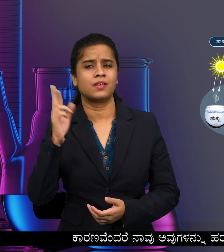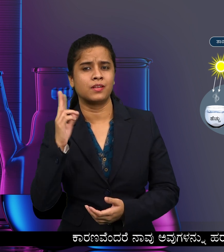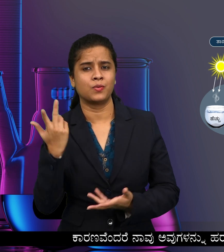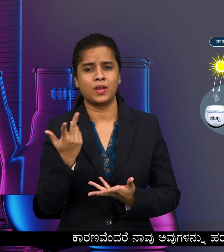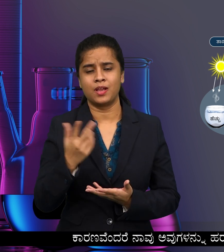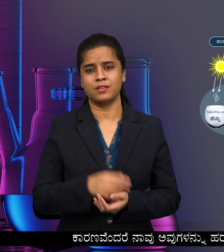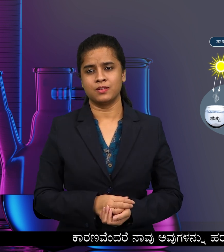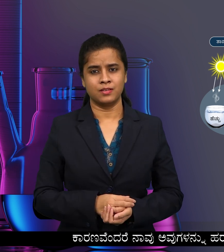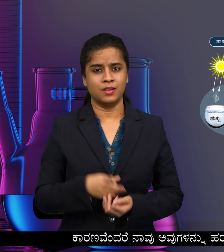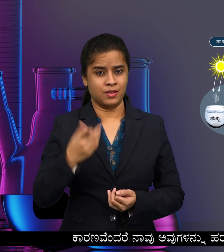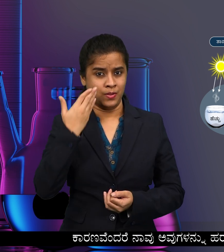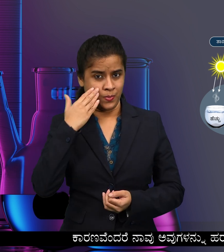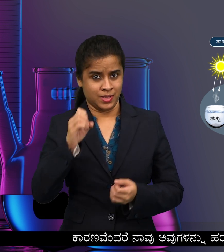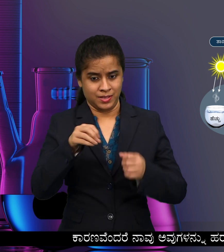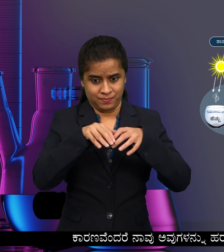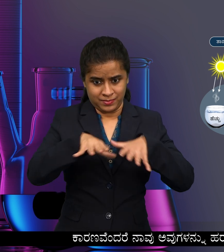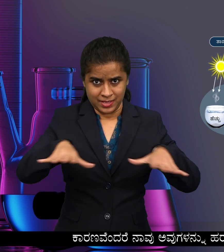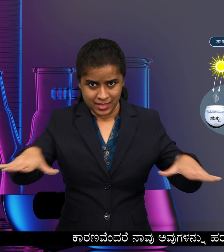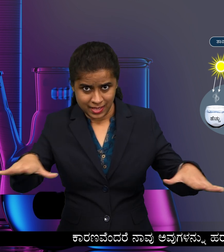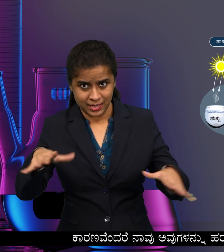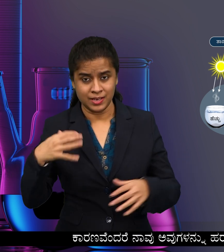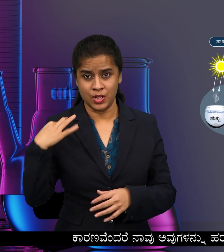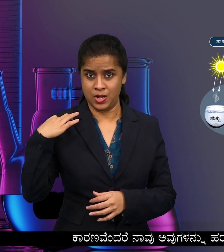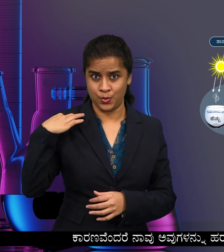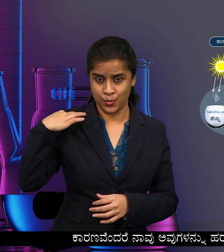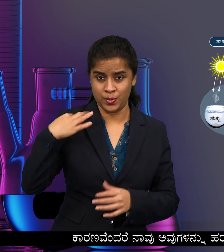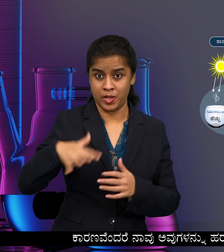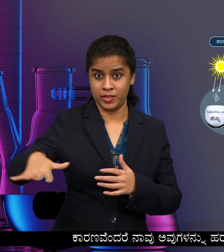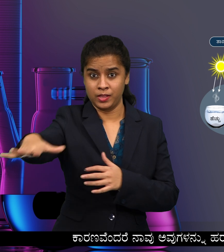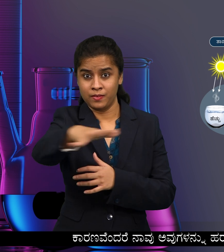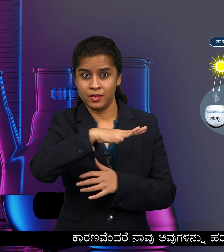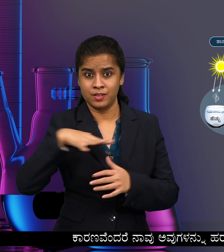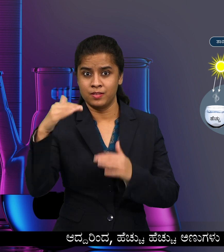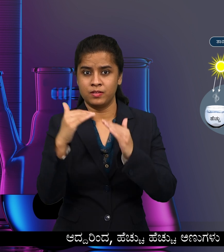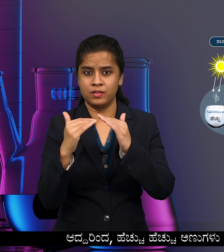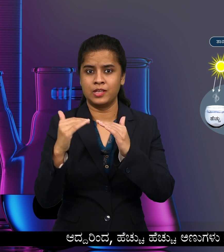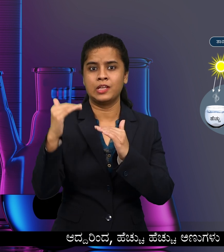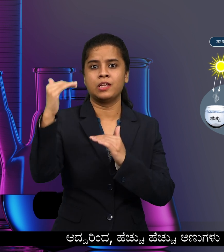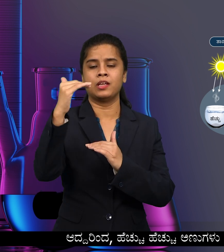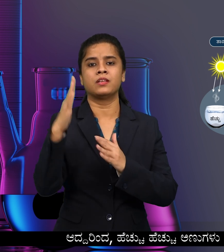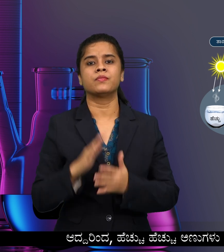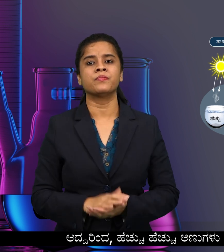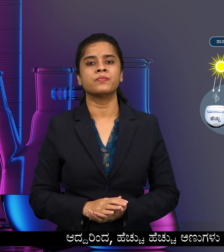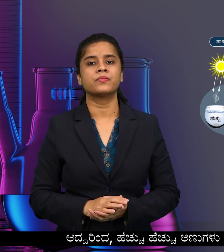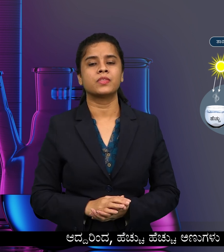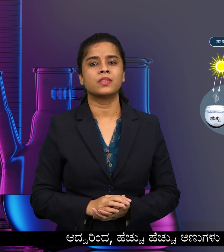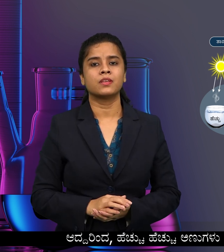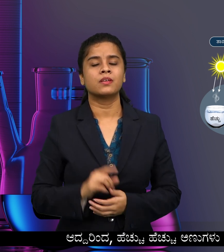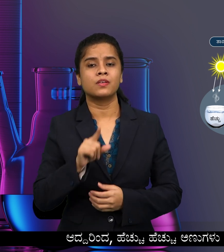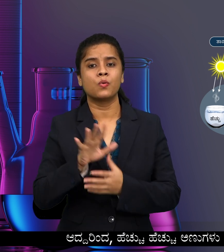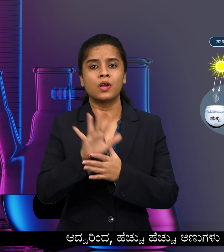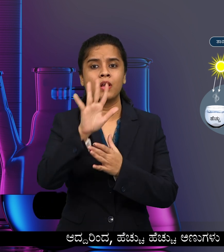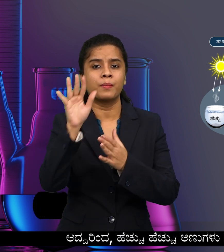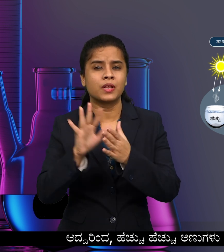ಕಾರಣವೆಂದರೆ ನಾವು ಅವುಗಳನ್ನು ಹರಡಿದಾಗ ಮೇಲ್ಮೈ ವಿಸ್ತೀರ್ಣವು ಹೆಚ್ಚಾಗುತ್ತದೆ. ಆದ್ದರಿಂದ ಹೆಚ್ಚು ಹೆಚ್ಚು